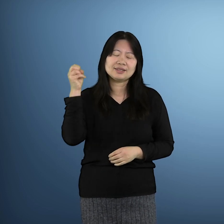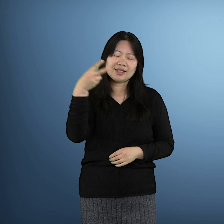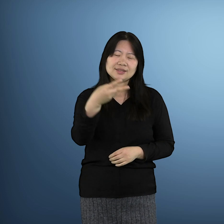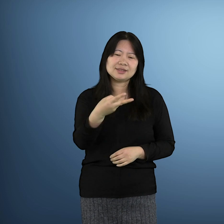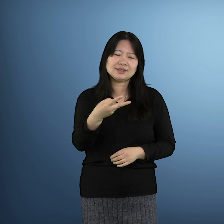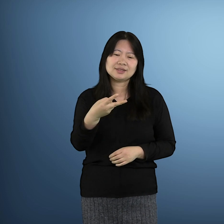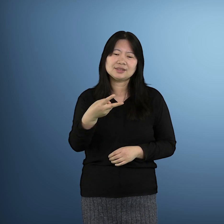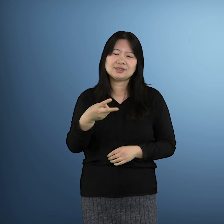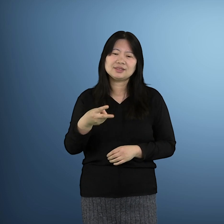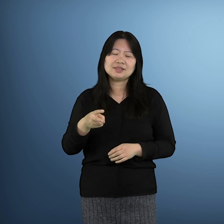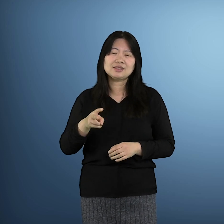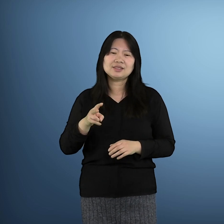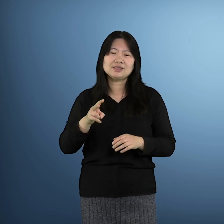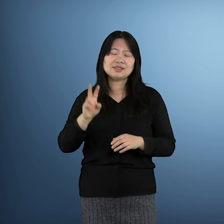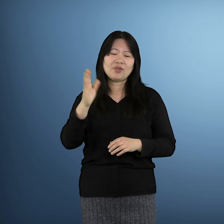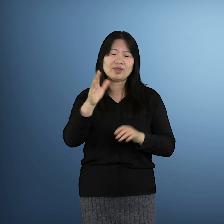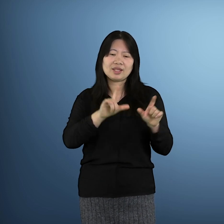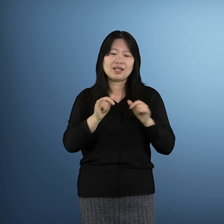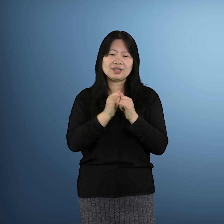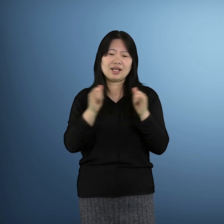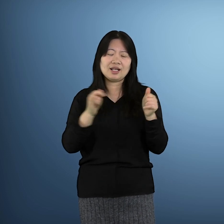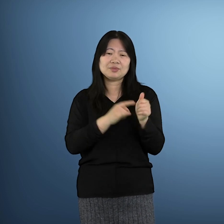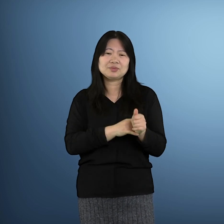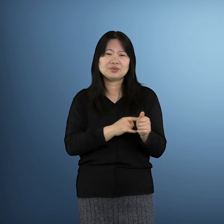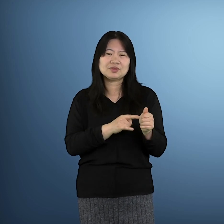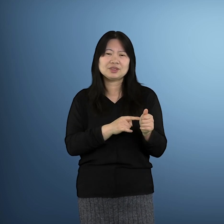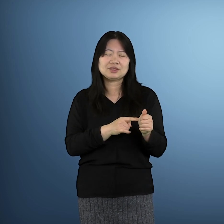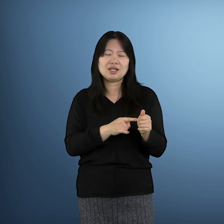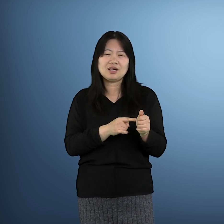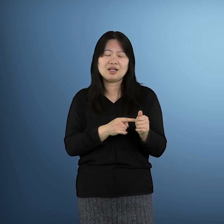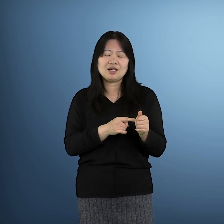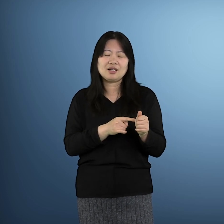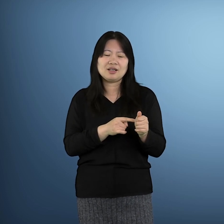다시 현대인들은 뉴